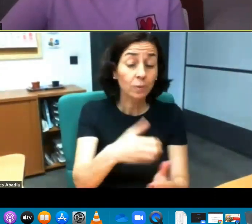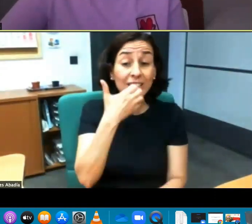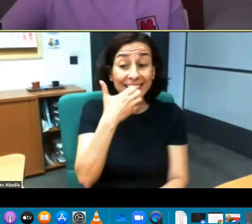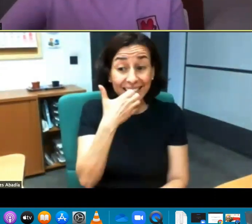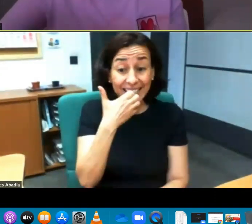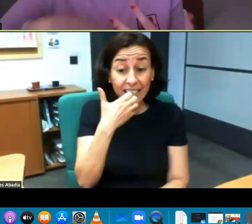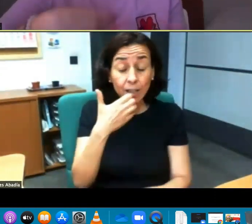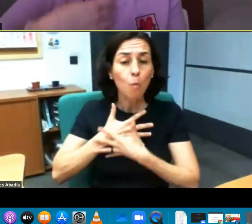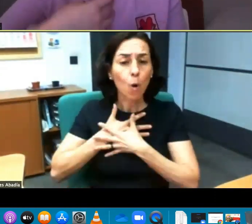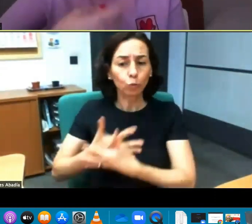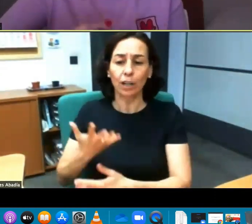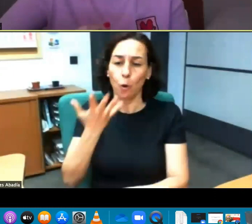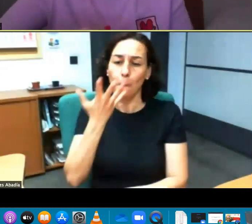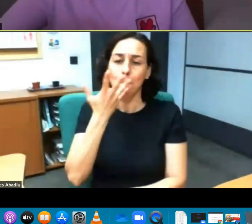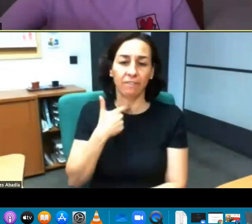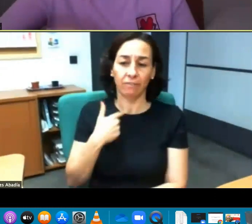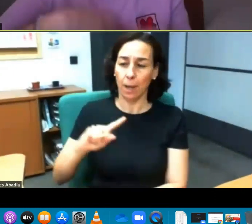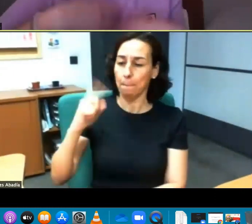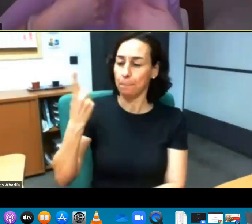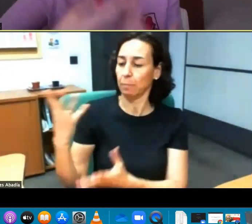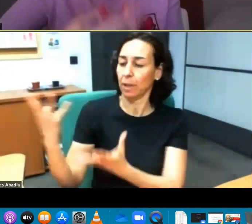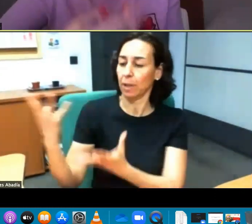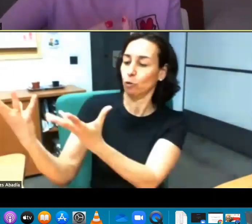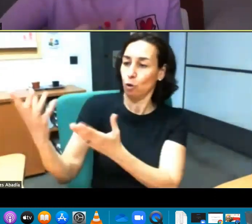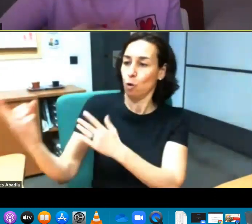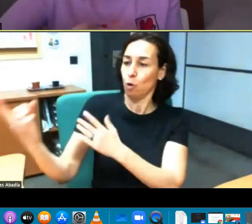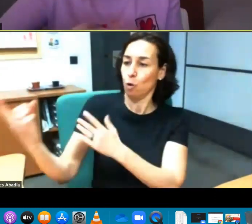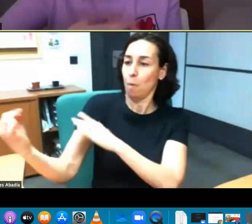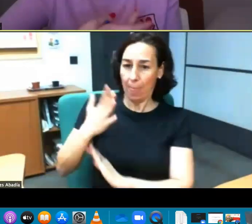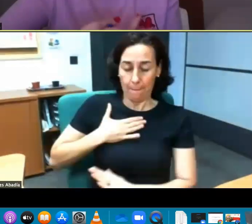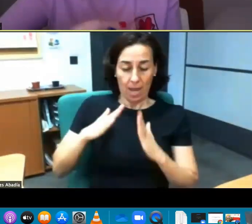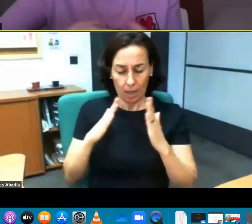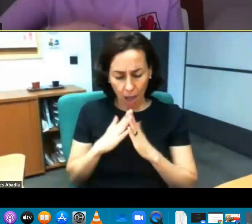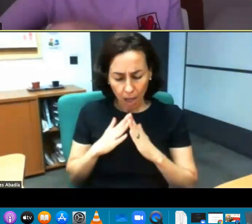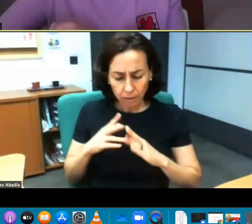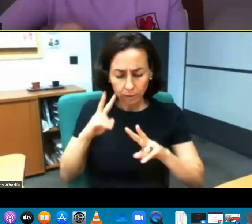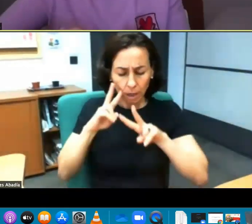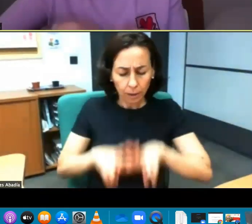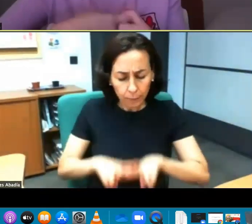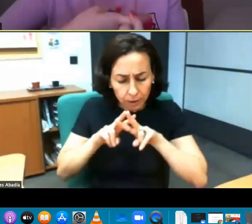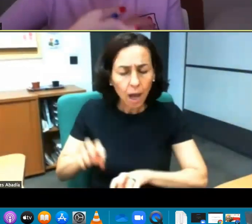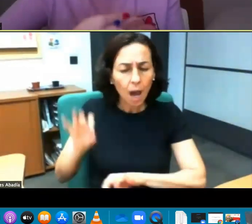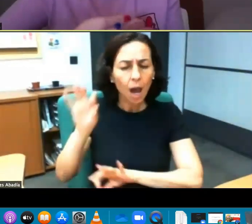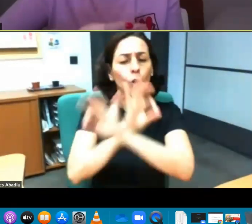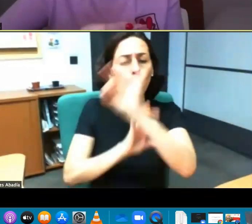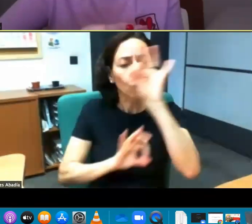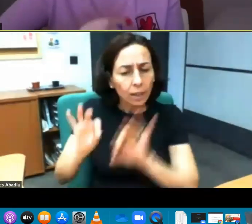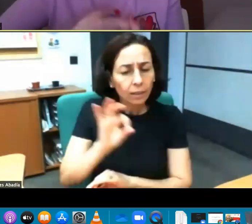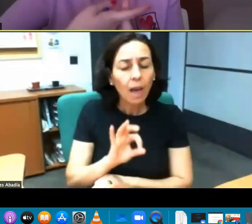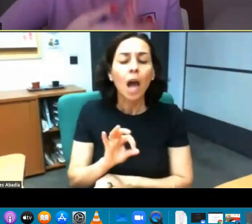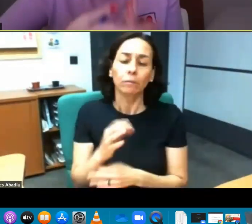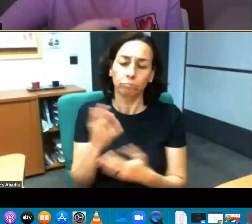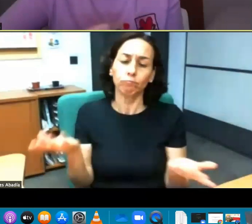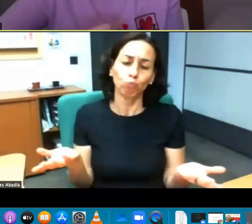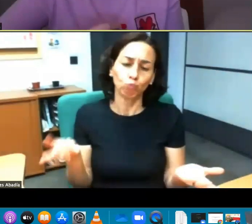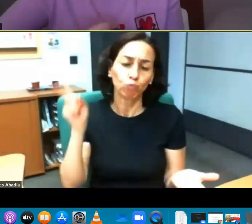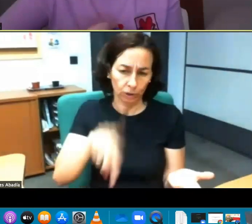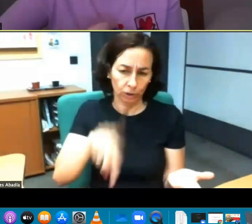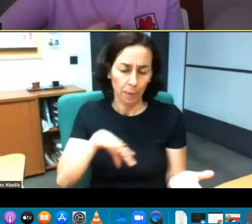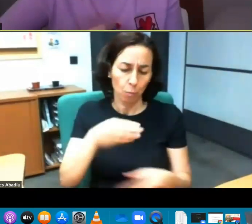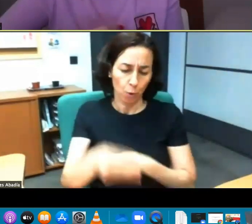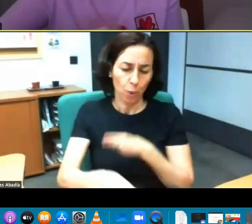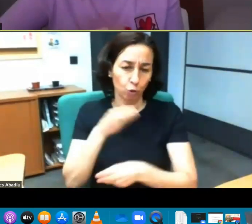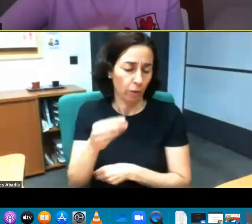en casa y echarle un vistazo o prepararlo él y organizarlo, nosotros también se lo podemos enviar a su casa o a la dirección que